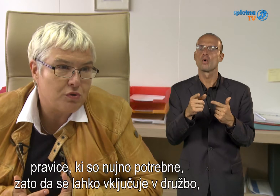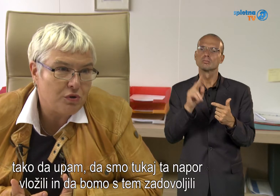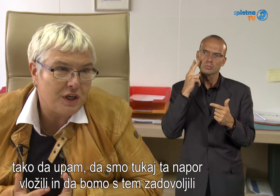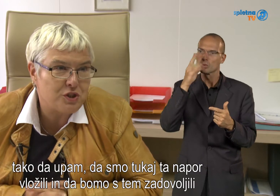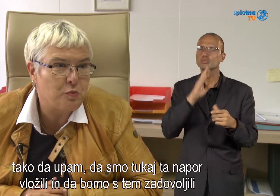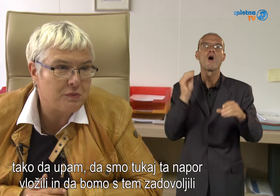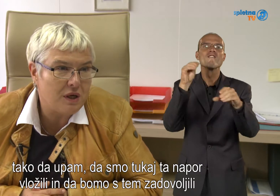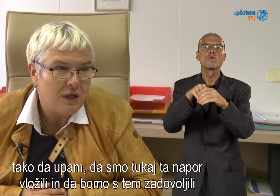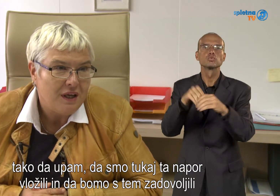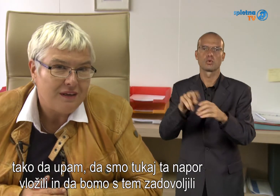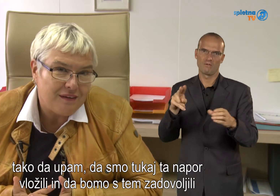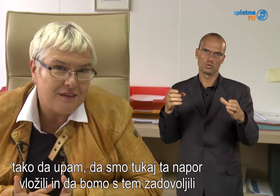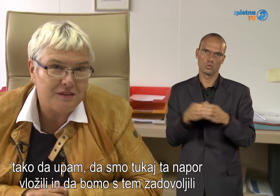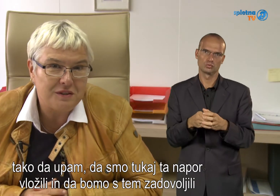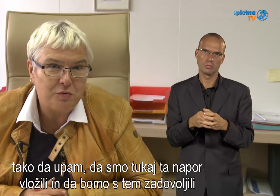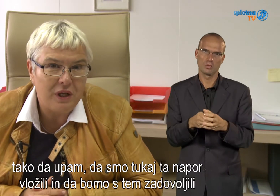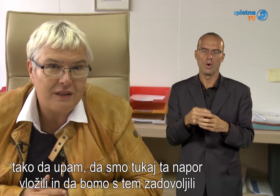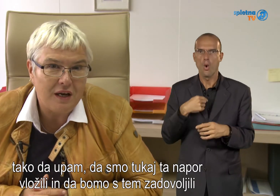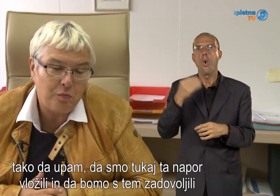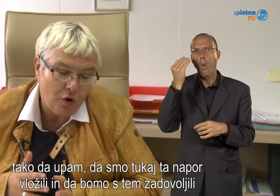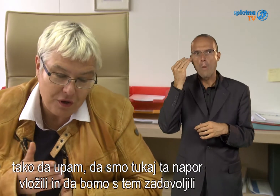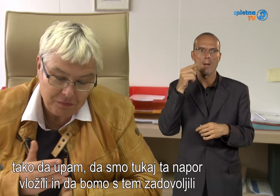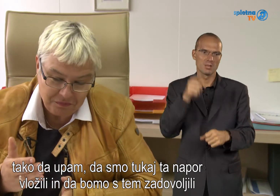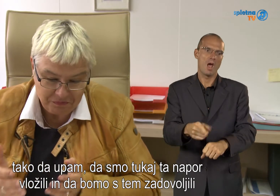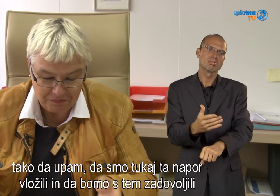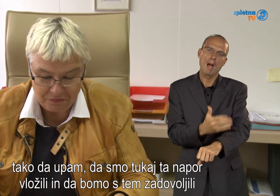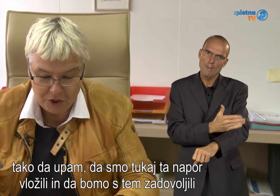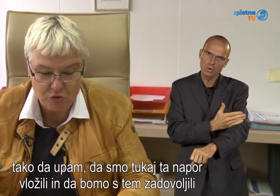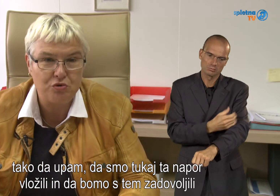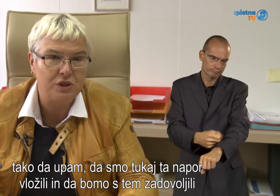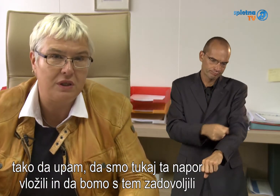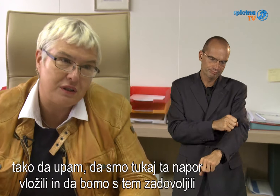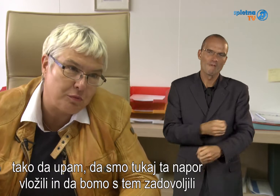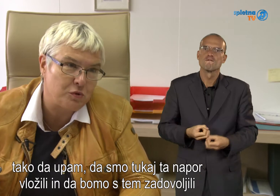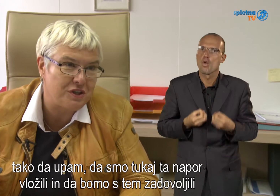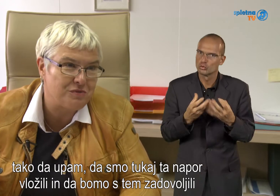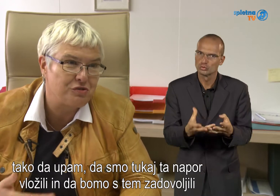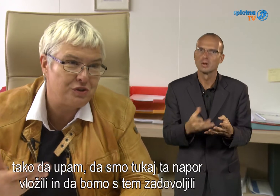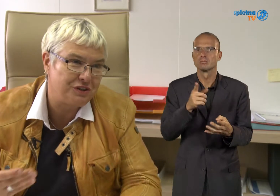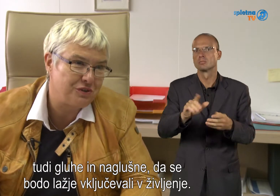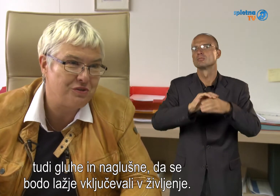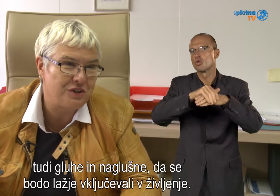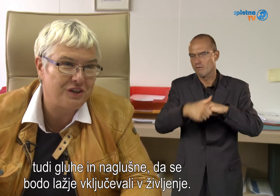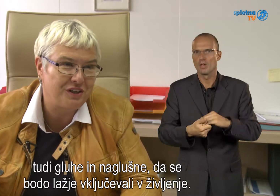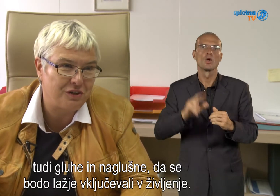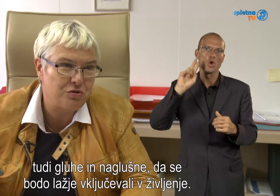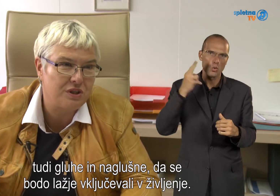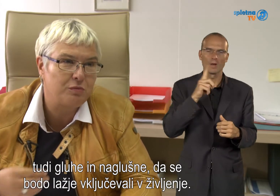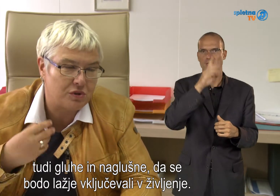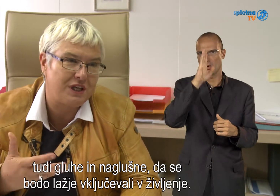da jaz upam, da smo tle ta napor pač vložili in da bomo s tem zadovoljili tudi gluhe in naglušne, da bodo se lažje